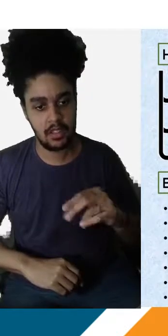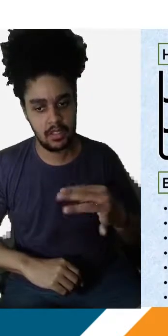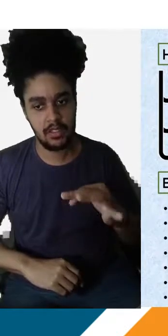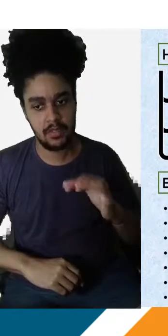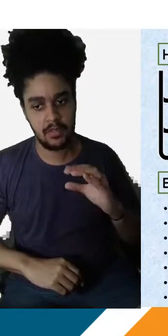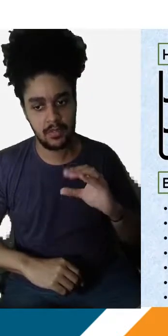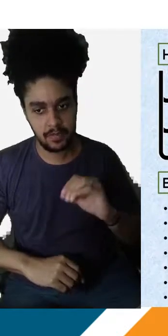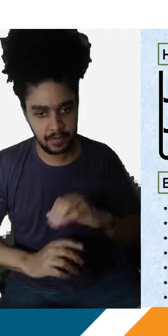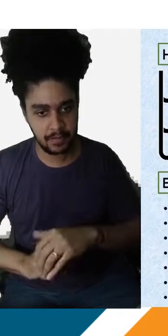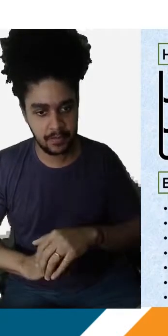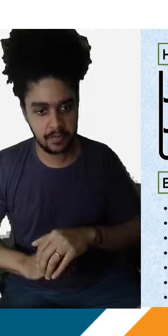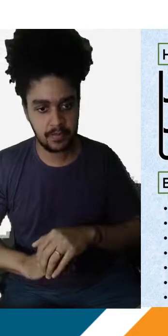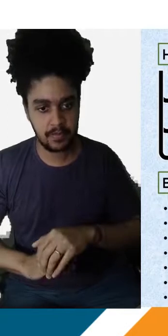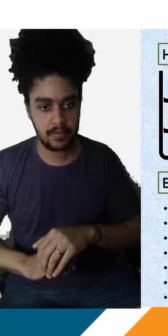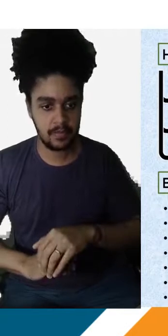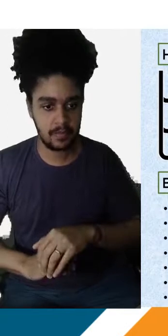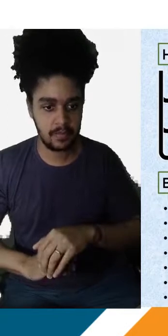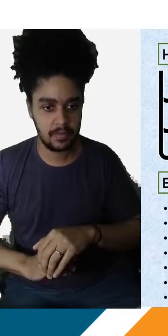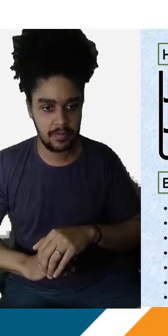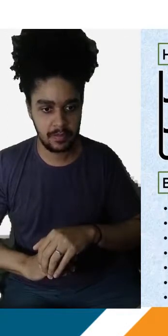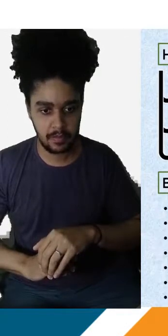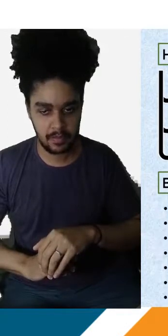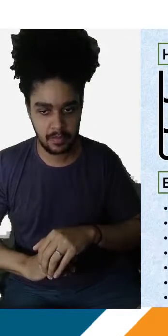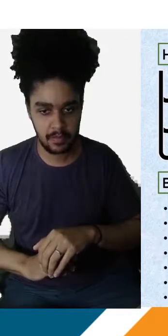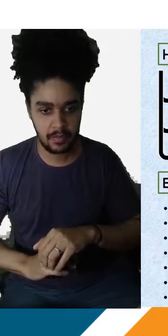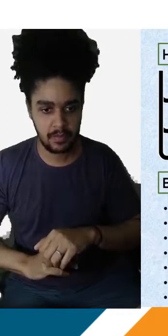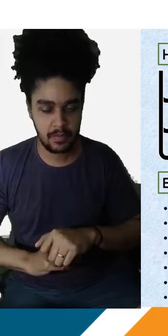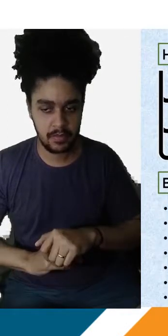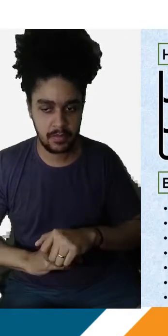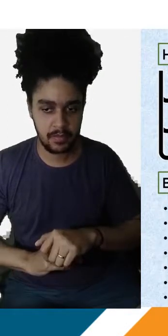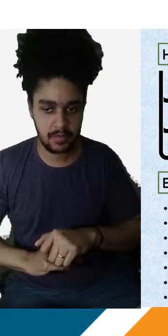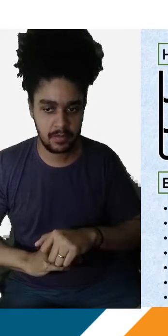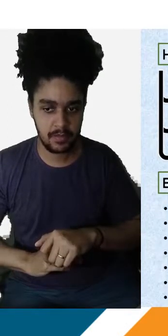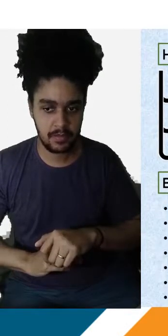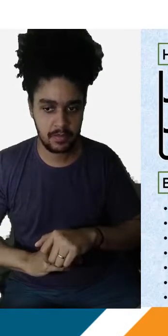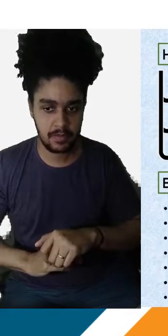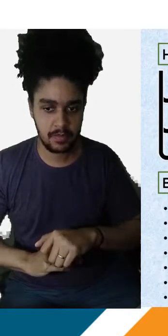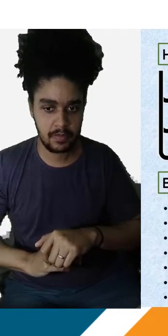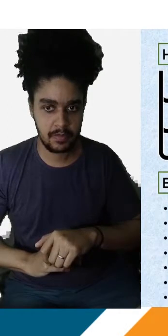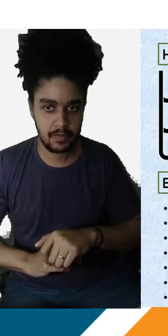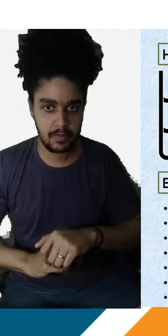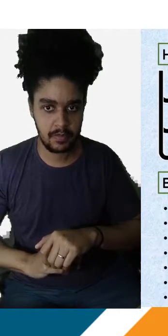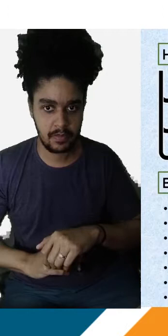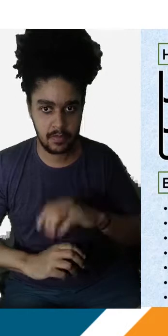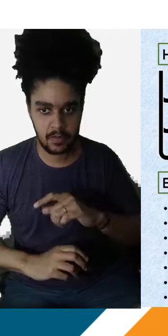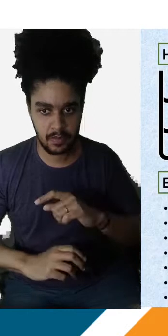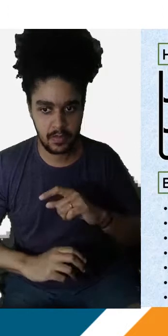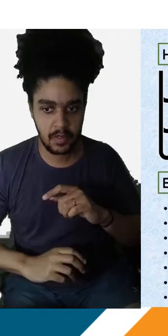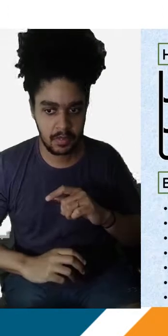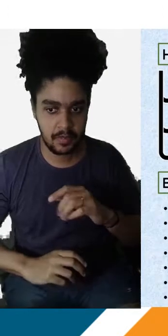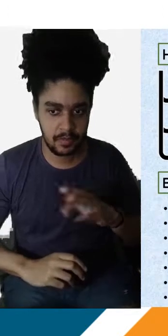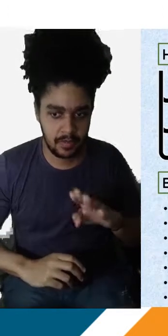mundo, a Bacia do Paraguai, a Bacia do Uruguai e Bacia do Atlântico. Para melhor visualização das